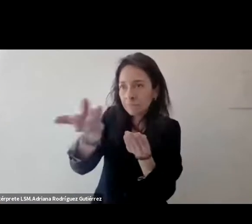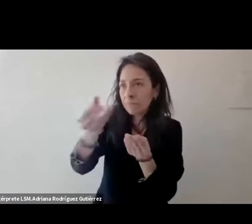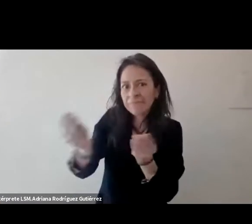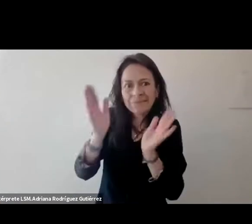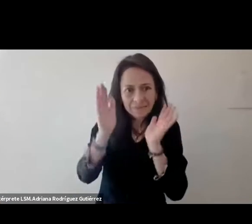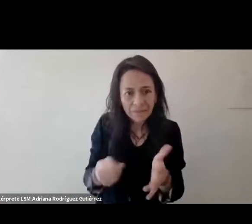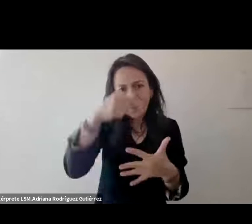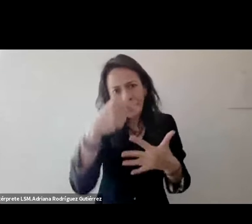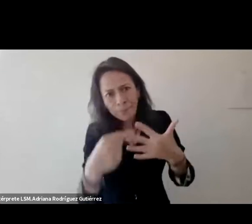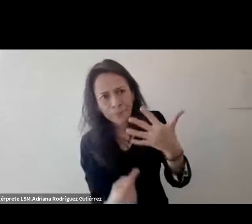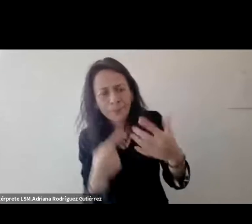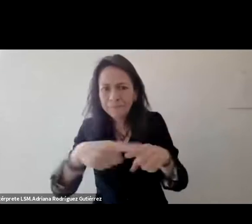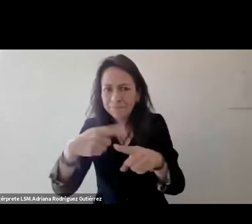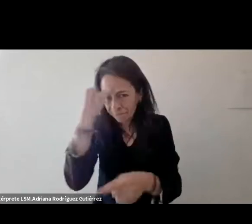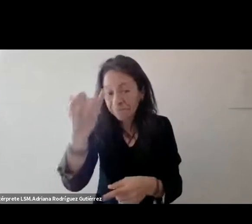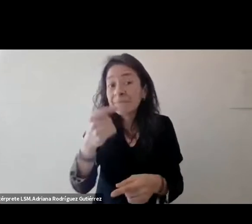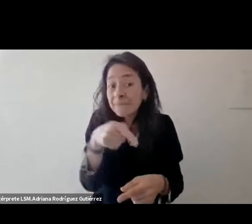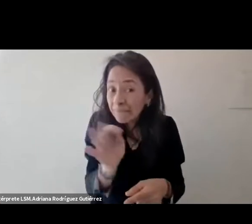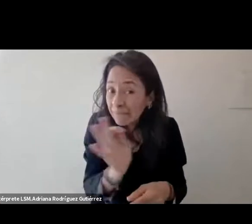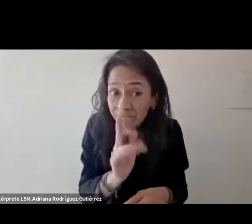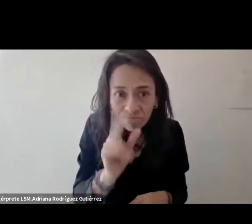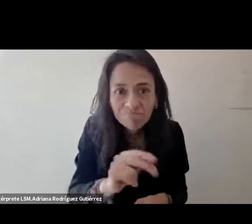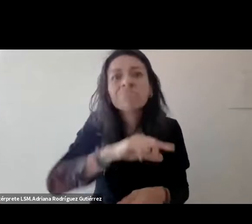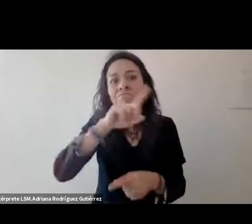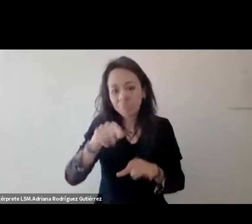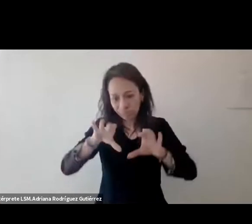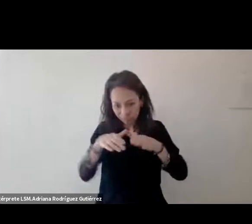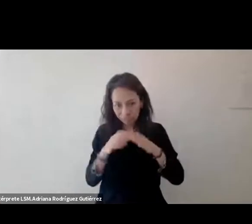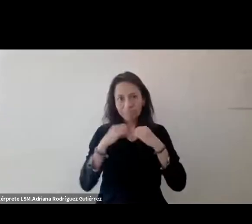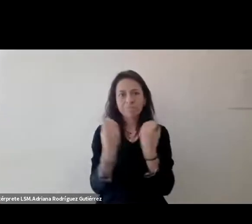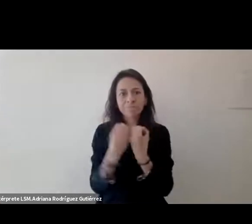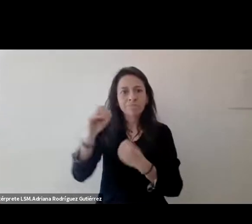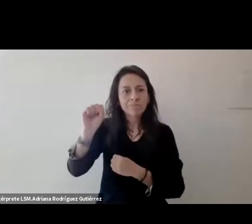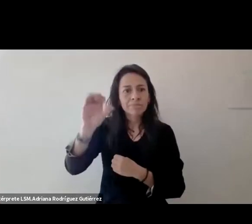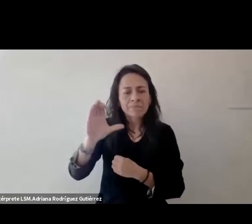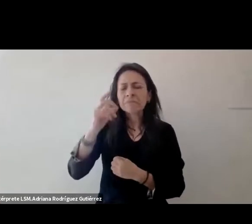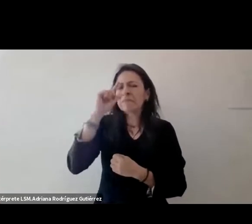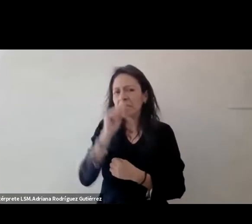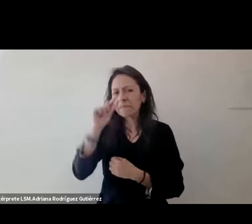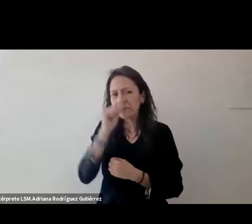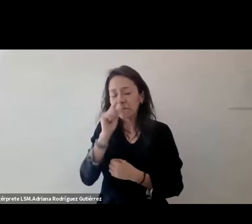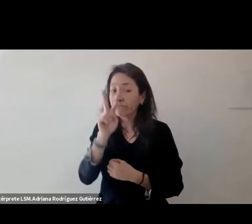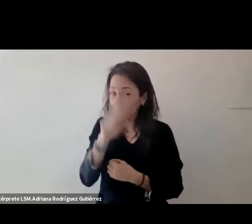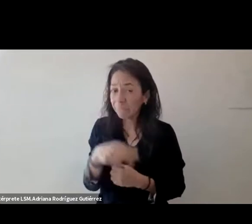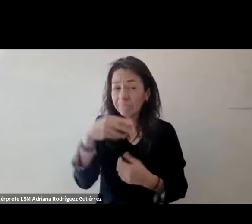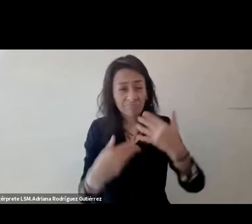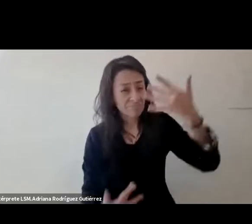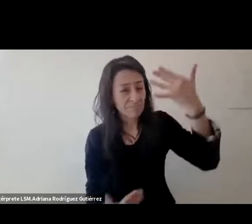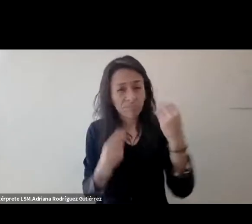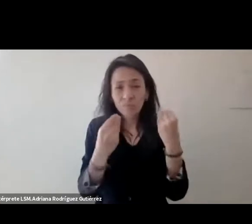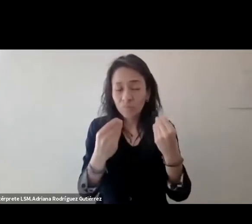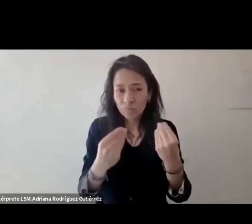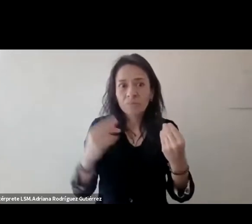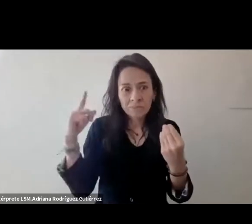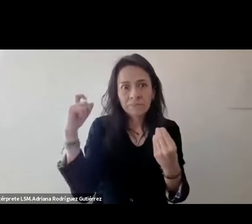varias, son complicadas todas de aprobarse, cualquiera puede complejizar el trabajo de la sociedad civil organizada, y